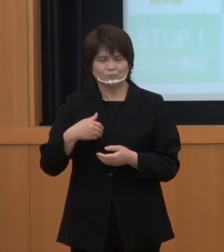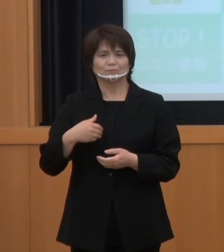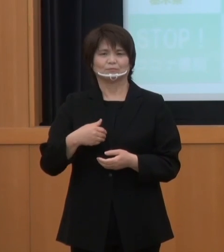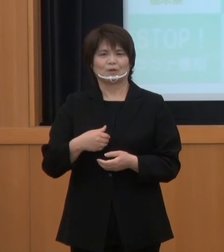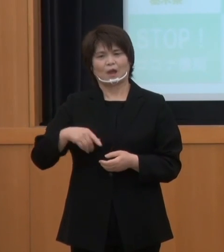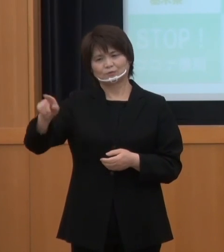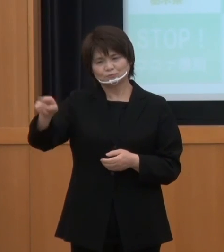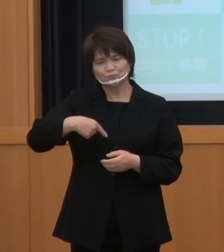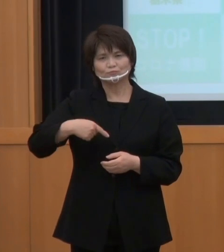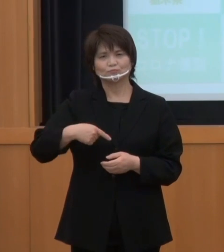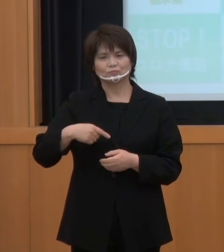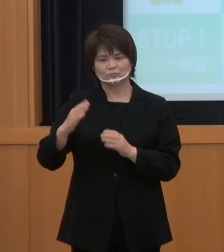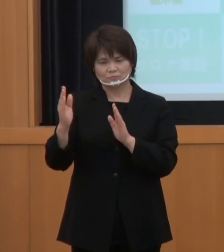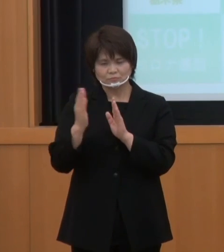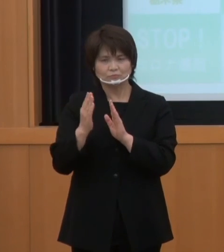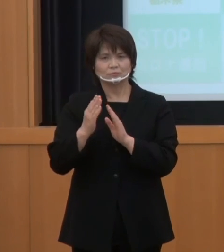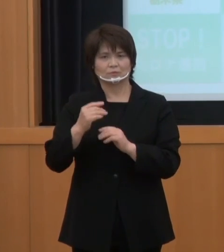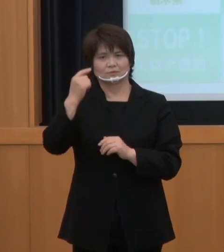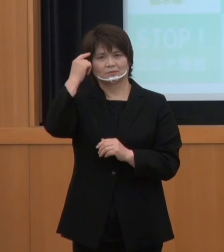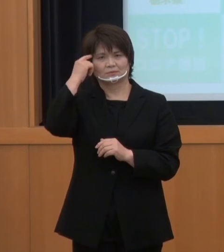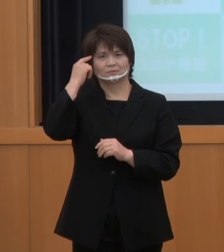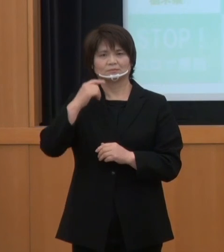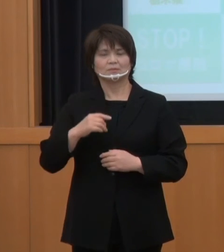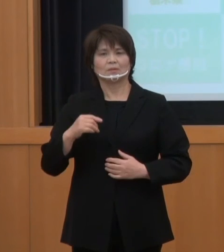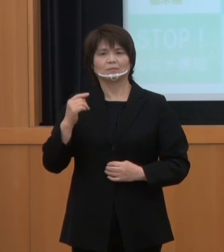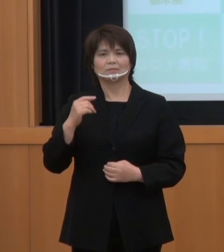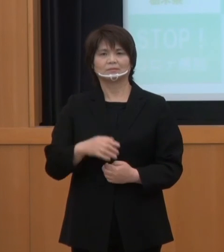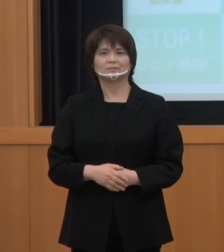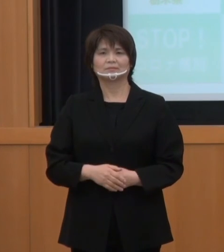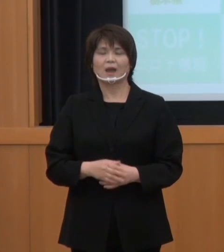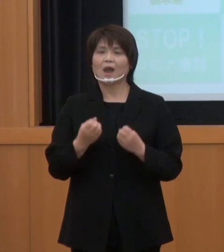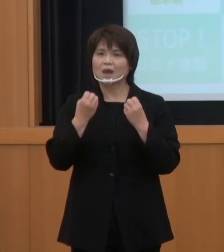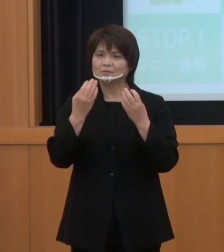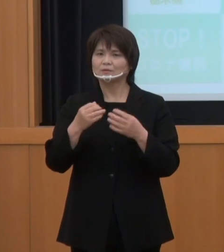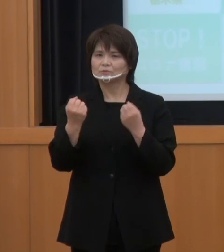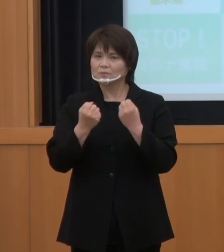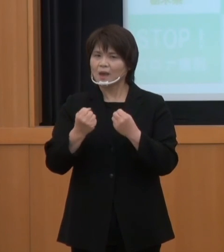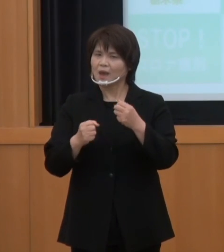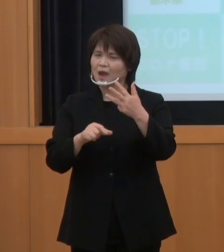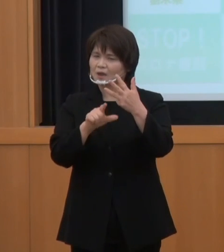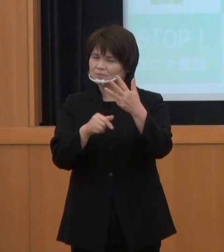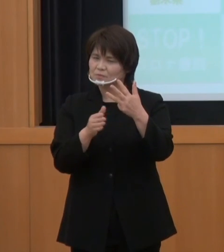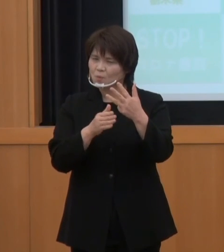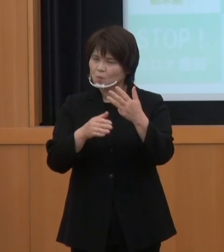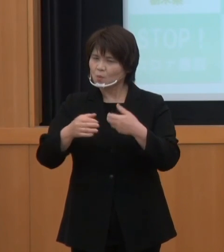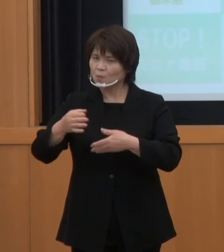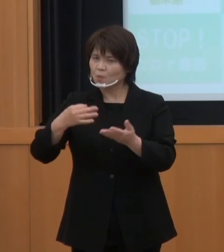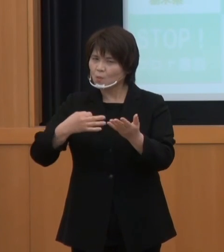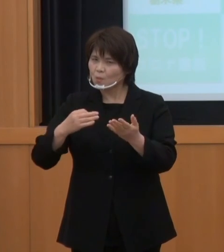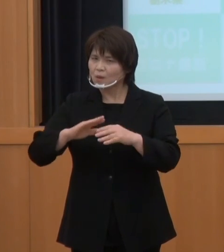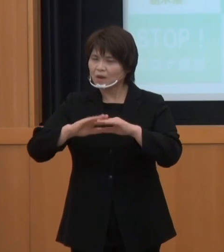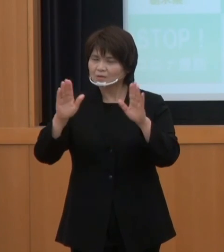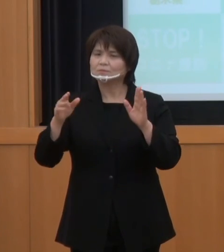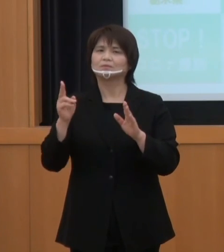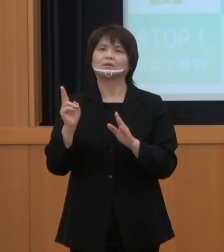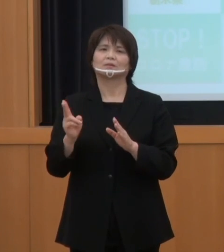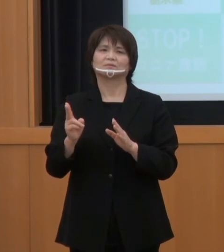車については8月ごろ発売の予定だということですので、この工場が動き出せ